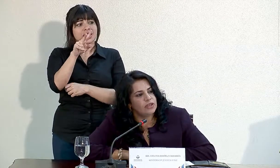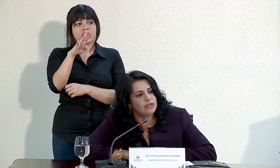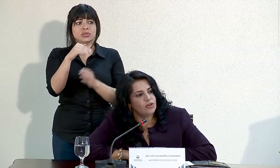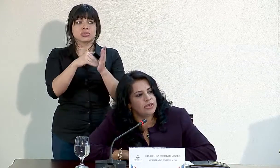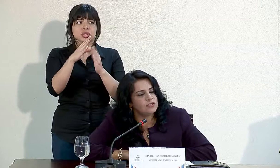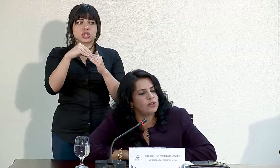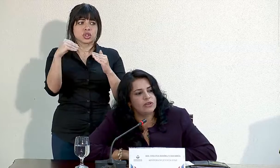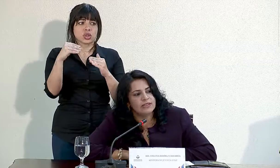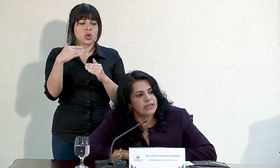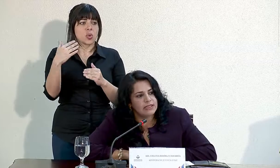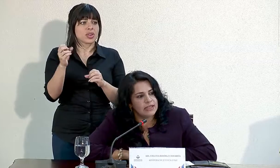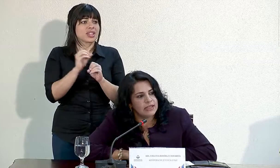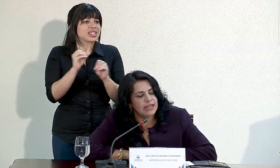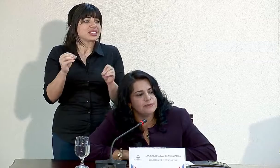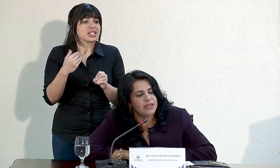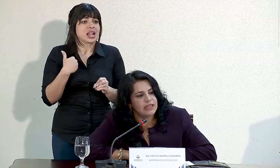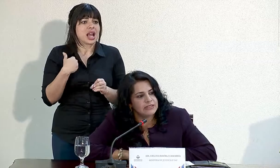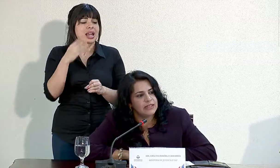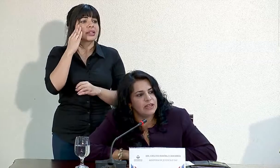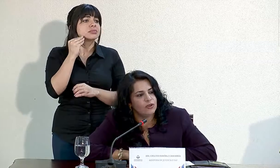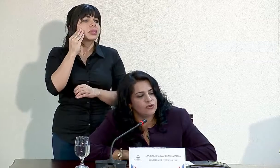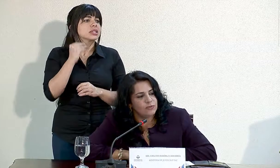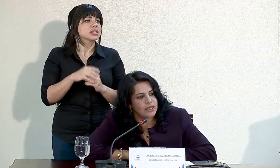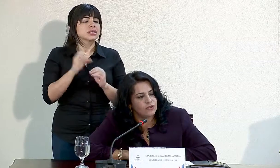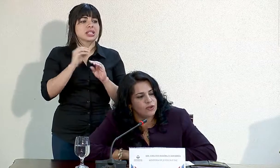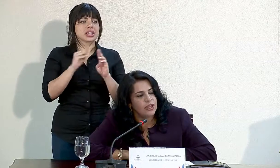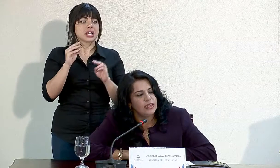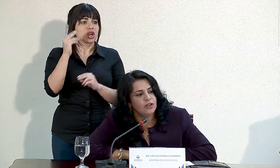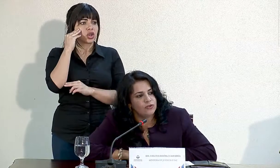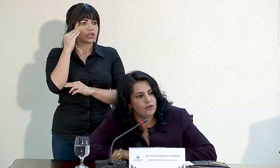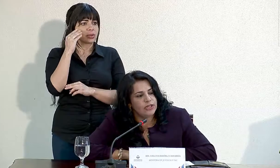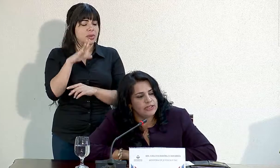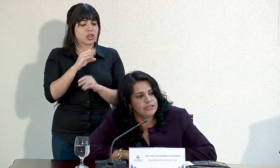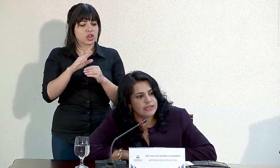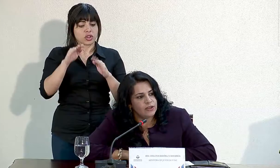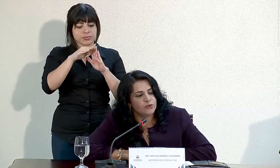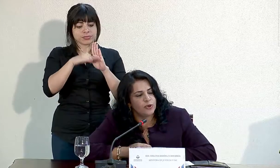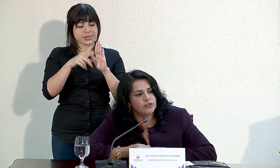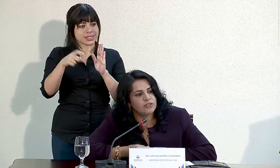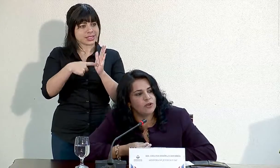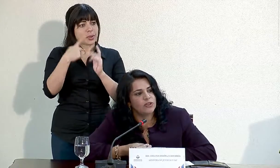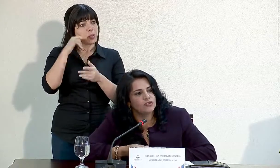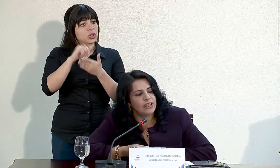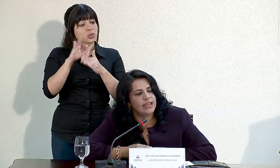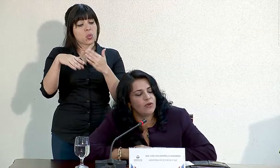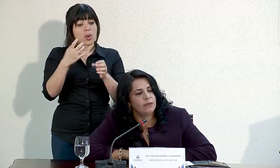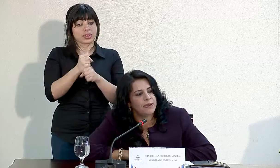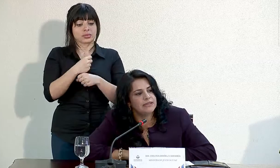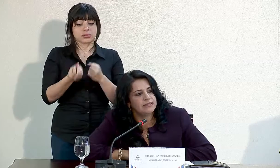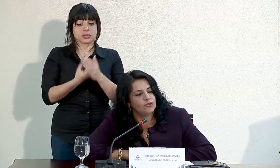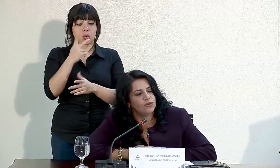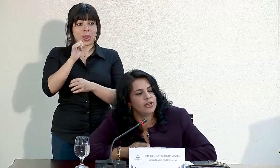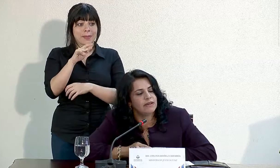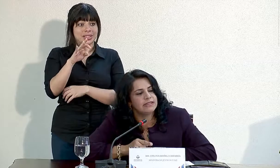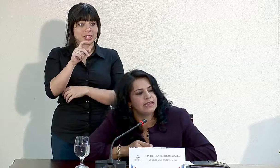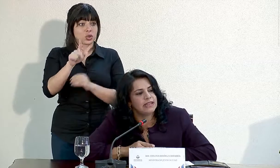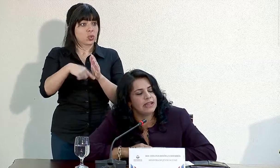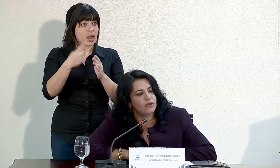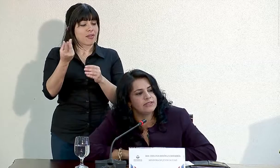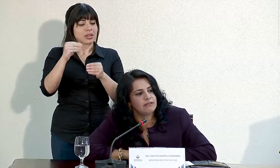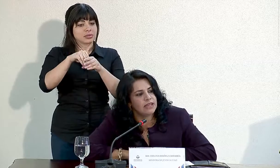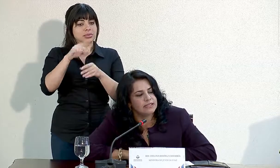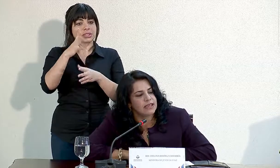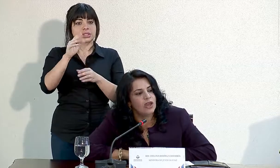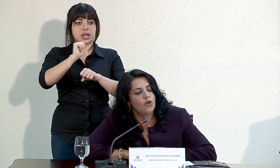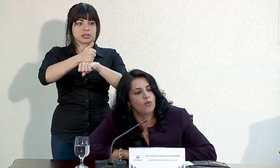millones de dólares cuando ni siquiera tienen la experiencia, ni el conocimiento, ni los rigores necesarios? Por eso es que cuando se crea un empréstito, de una vez el